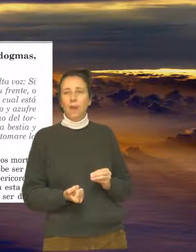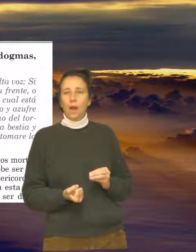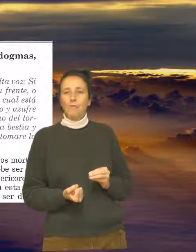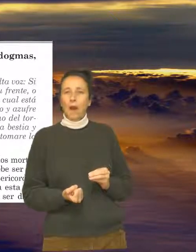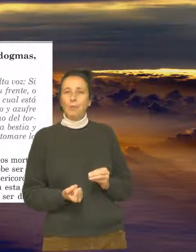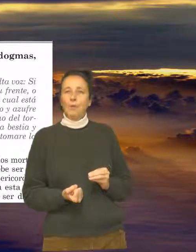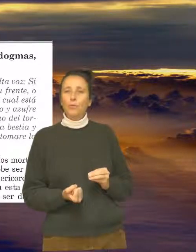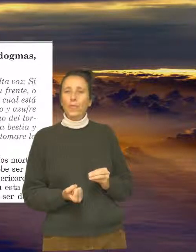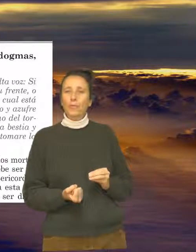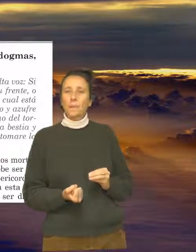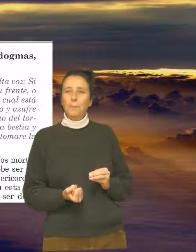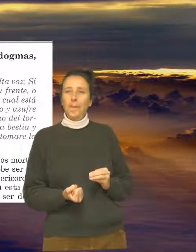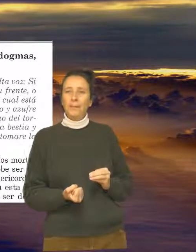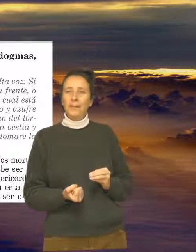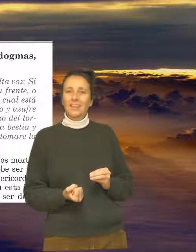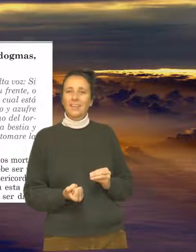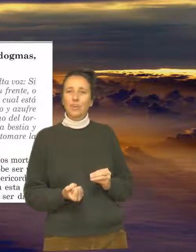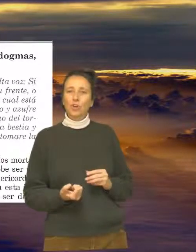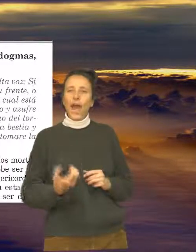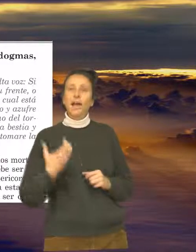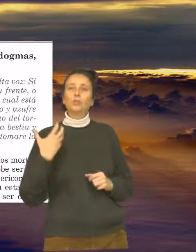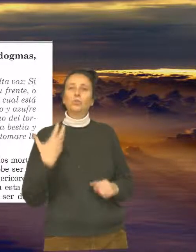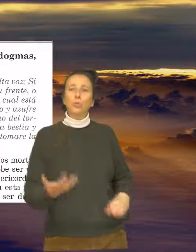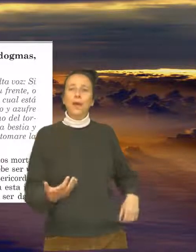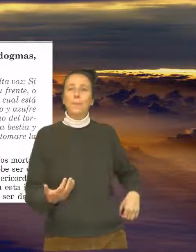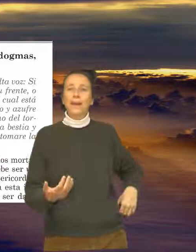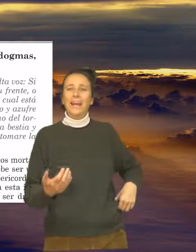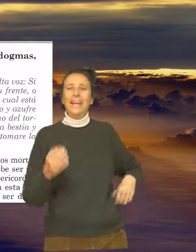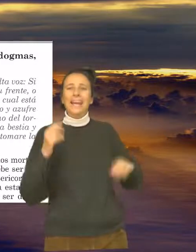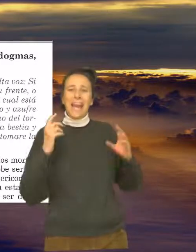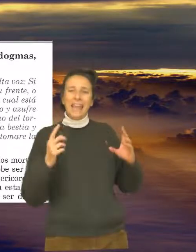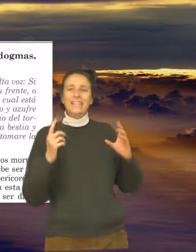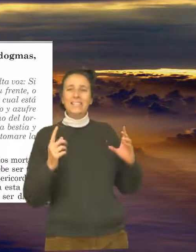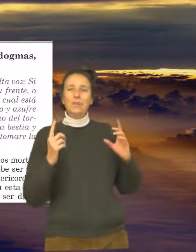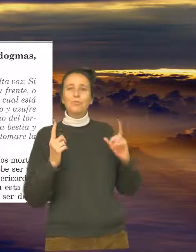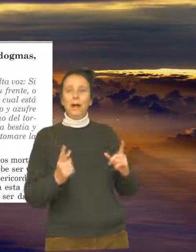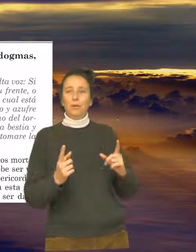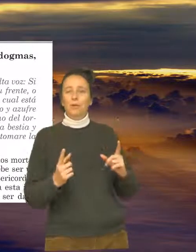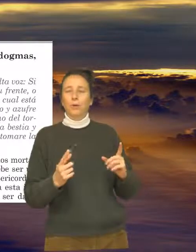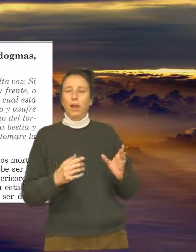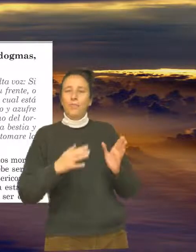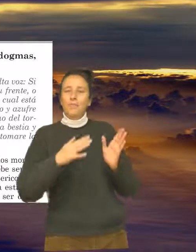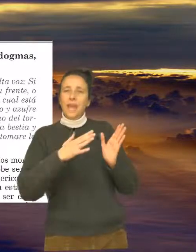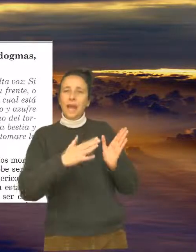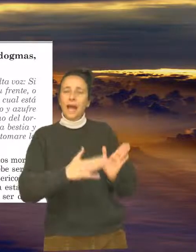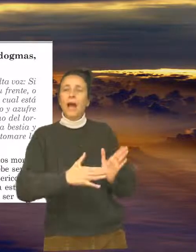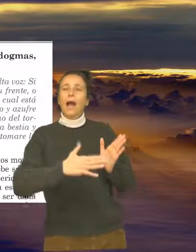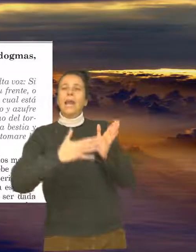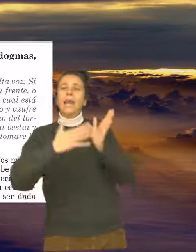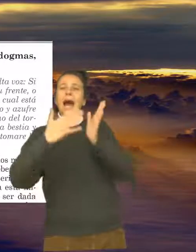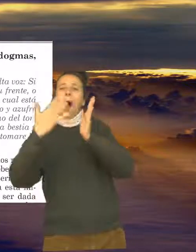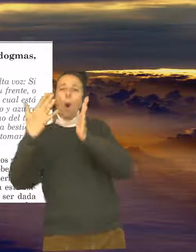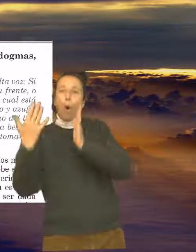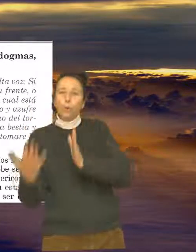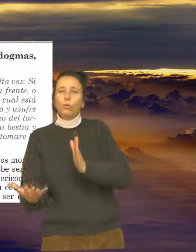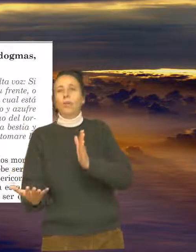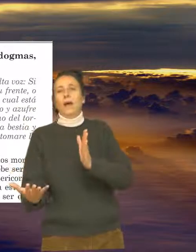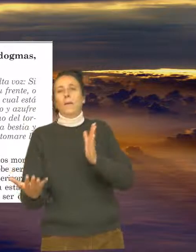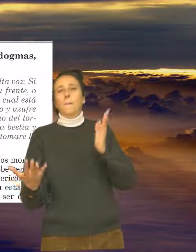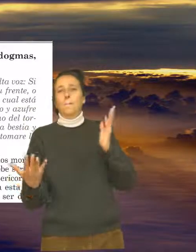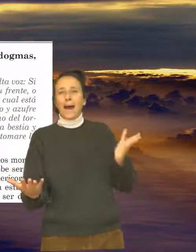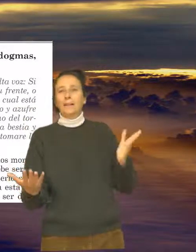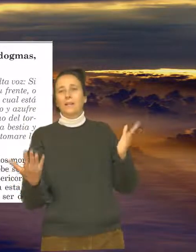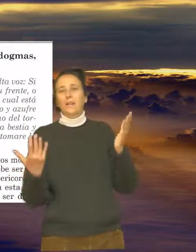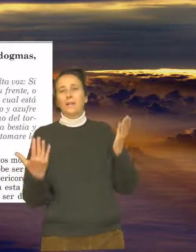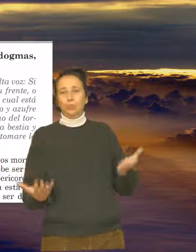humanas va a producir también que el Señor actúe para que cada ser humano tenga la